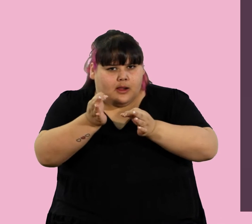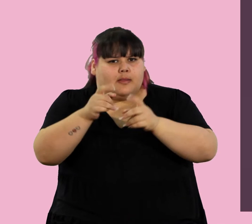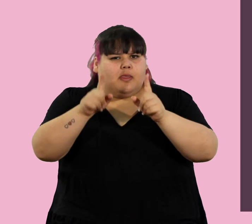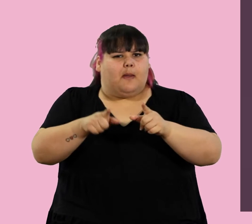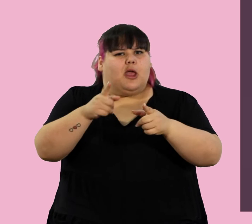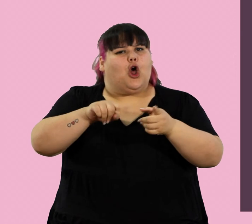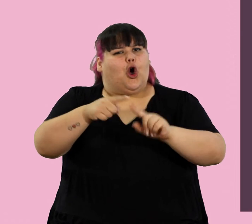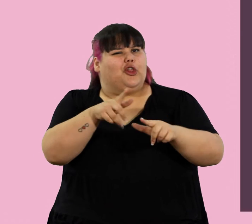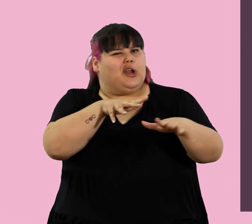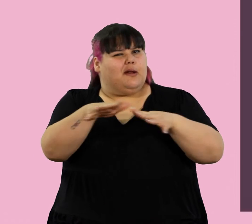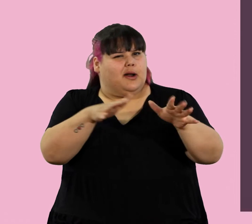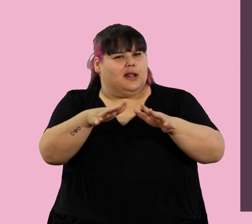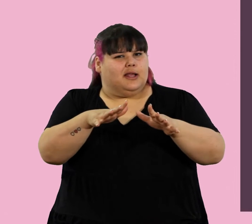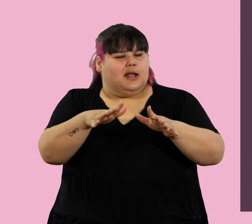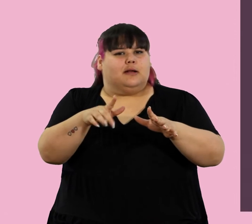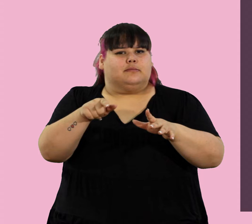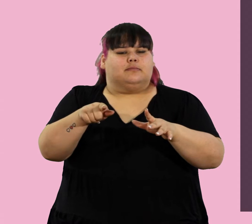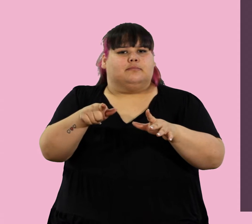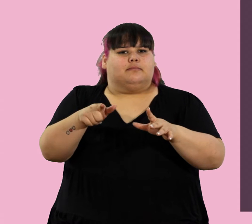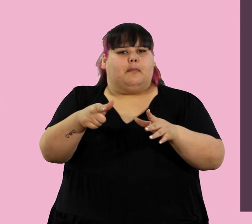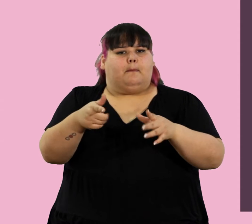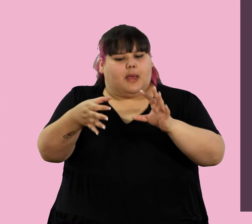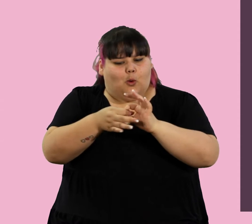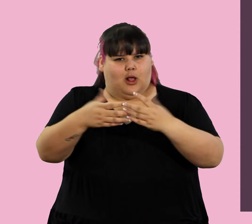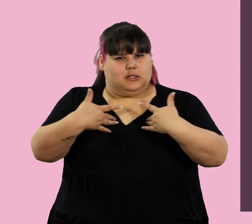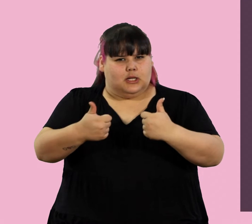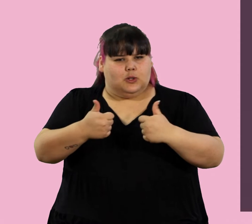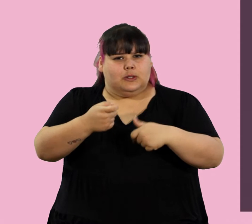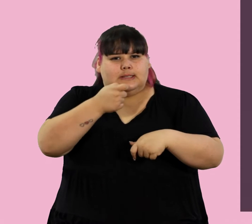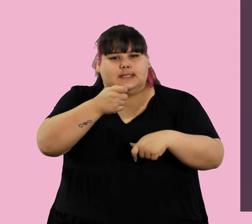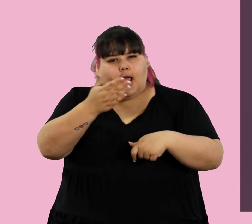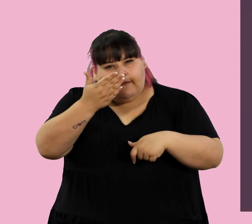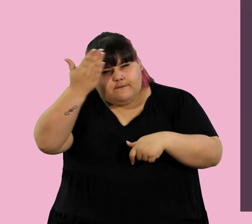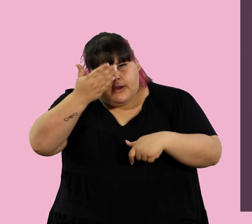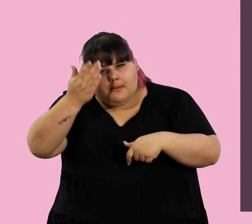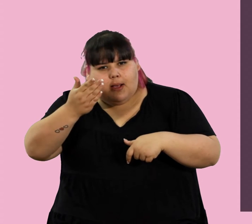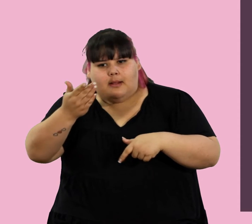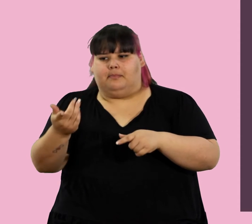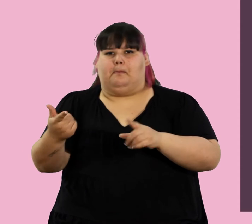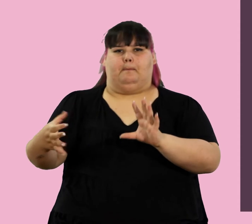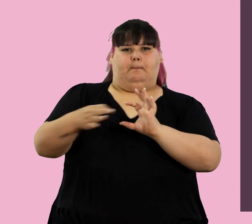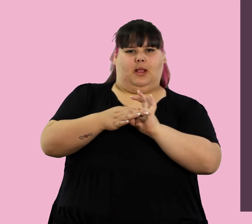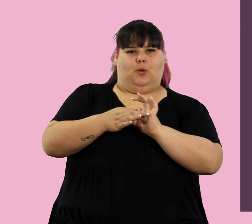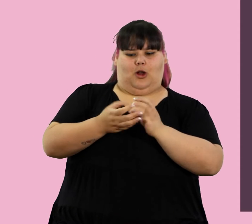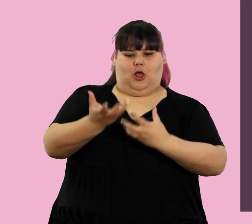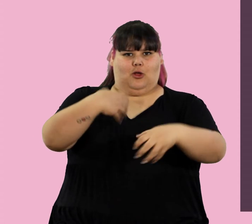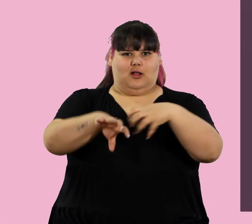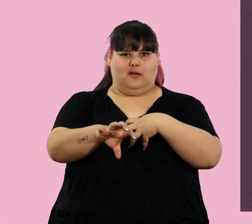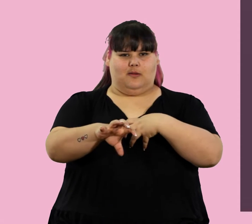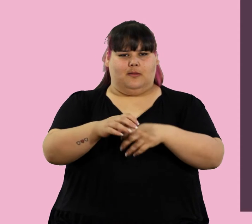de atención de su estado de salud de todas aquellas patologías que estén directamente relacionadas con